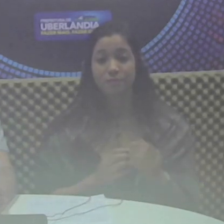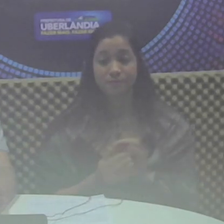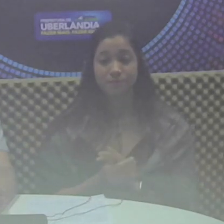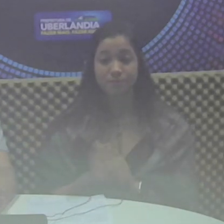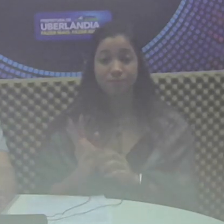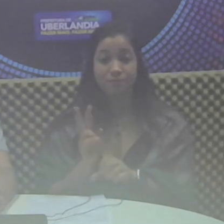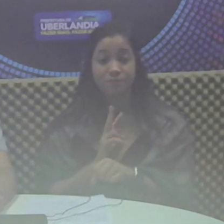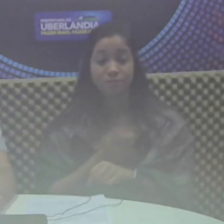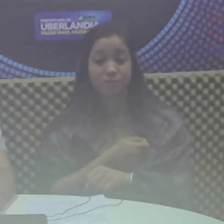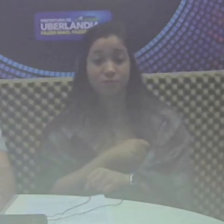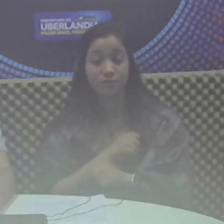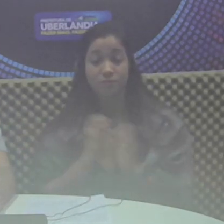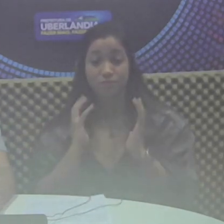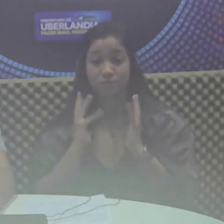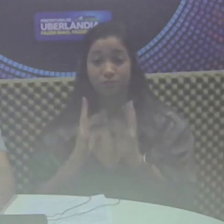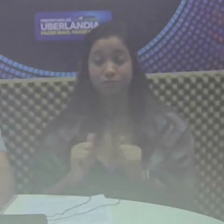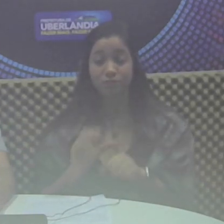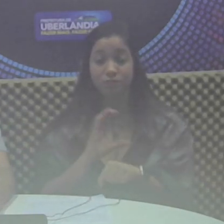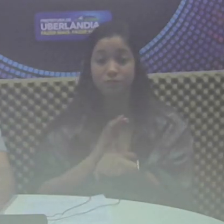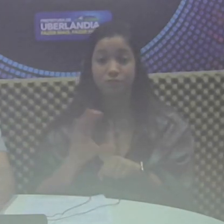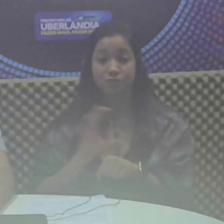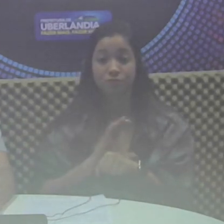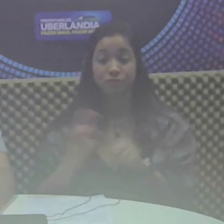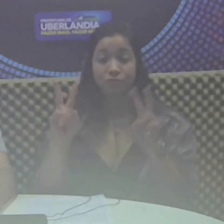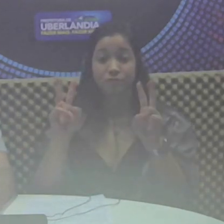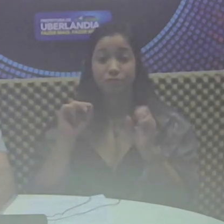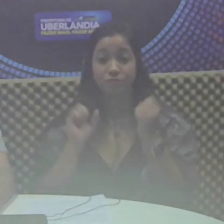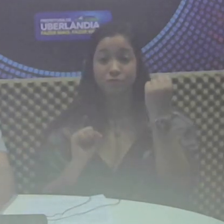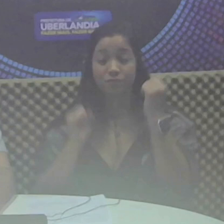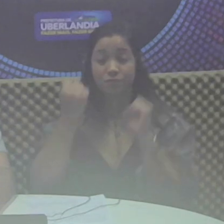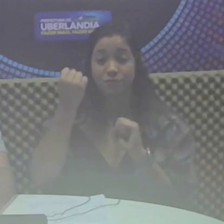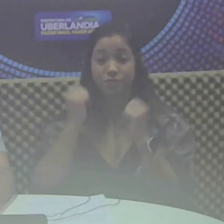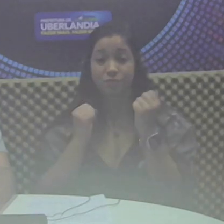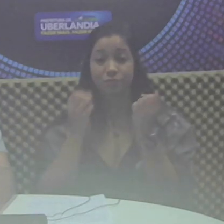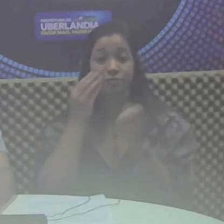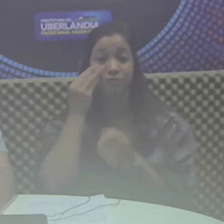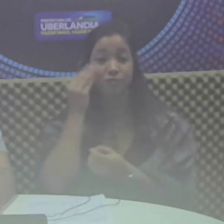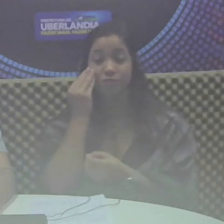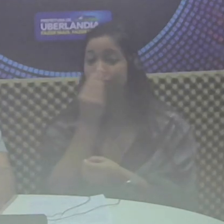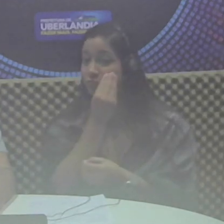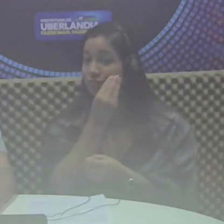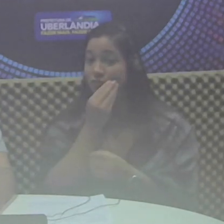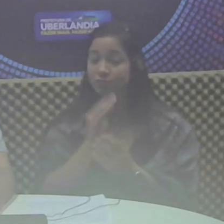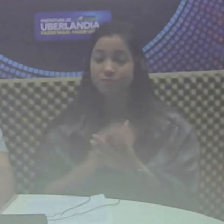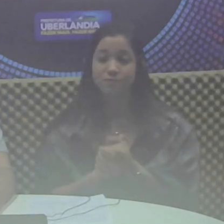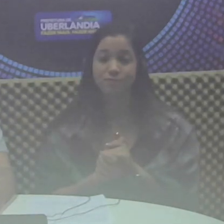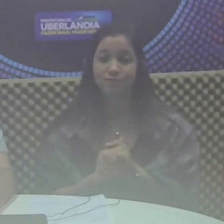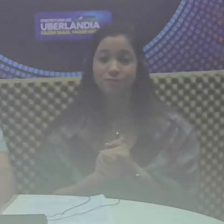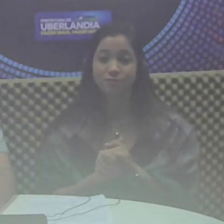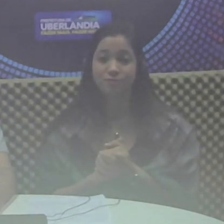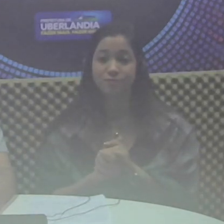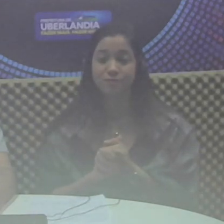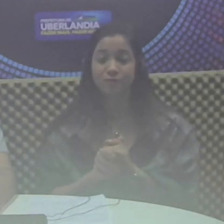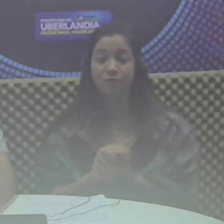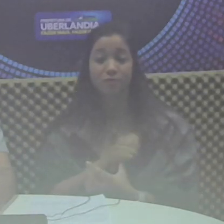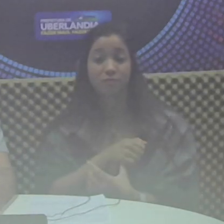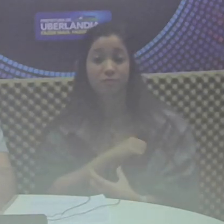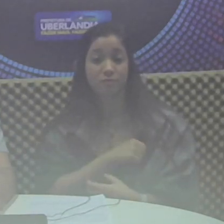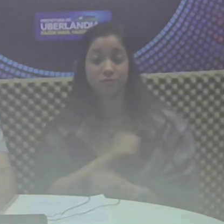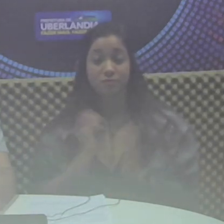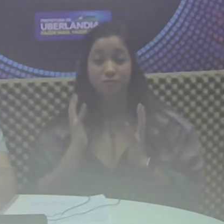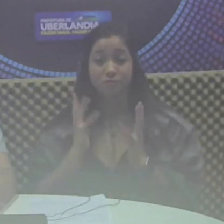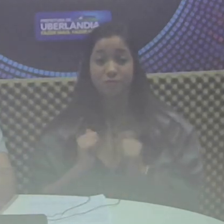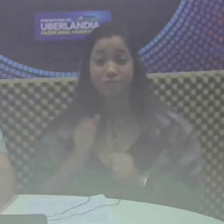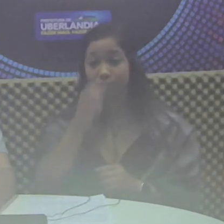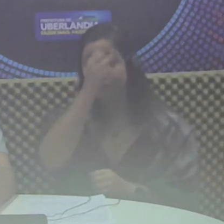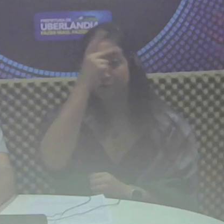Vigilância Sanitária promove capacitação sobre indústria de cosméticos e saneantes. A Vigilância Sanitária da Prefeitura de